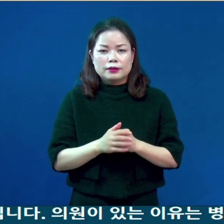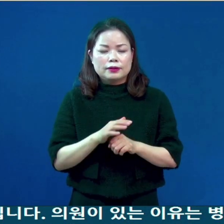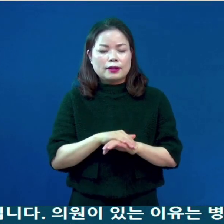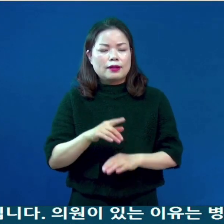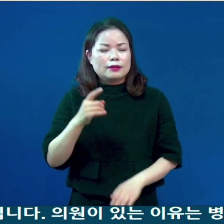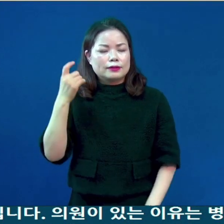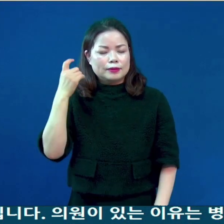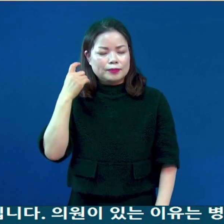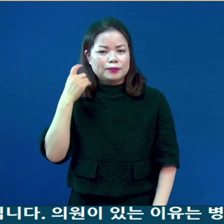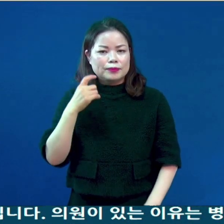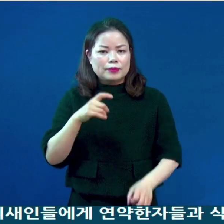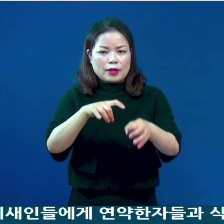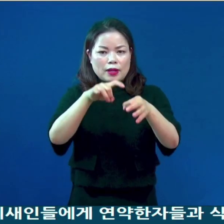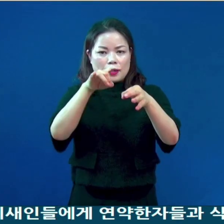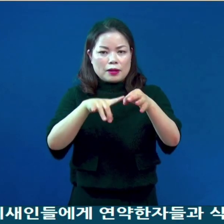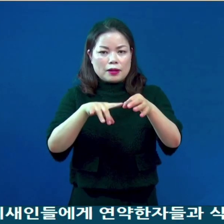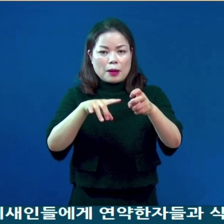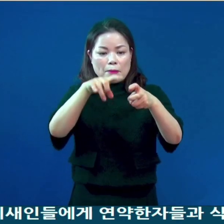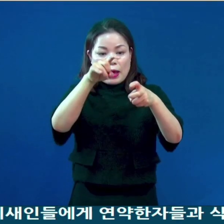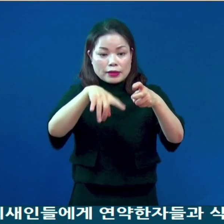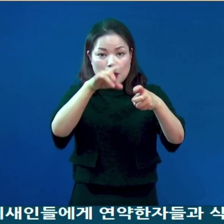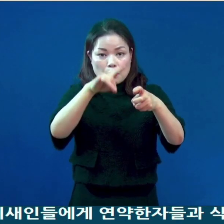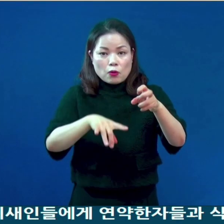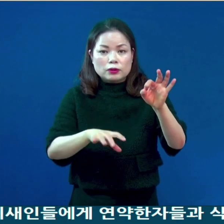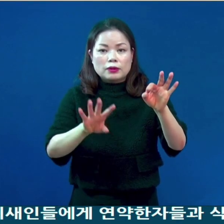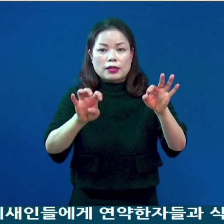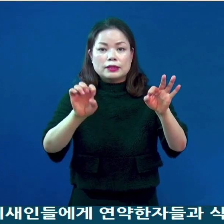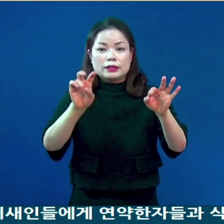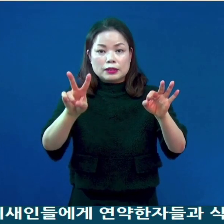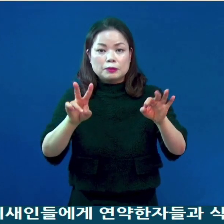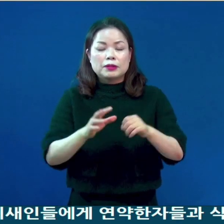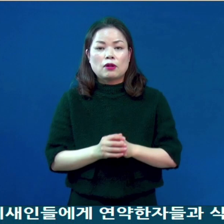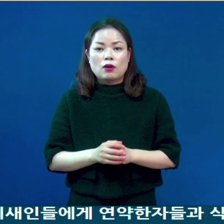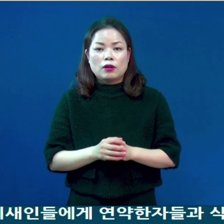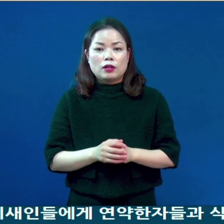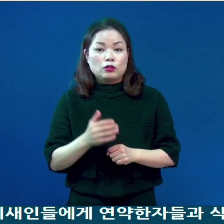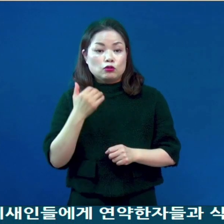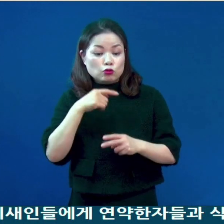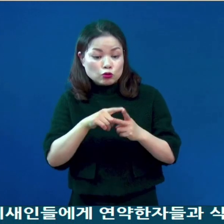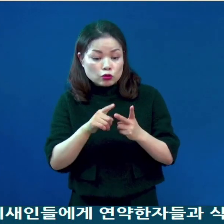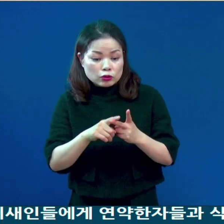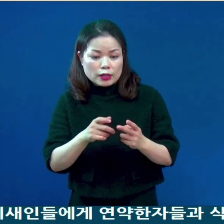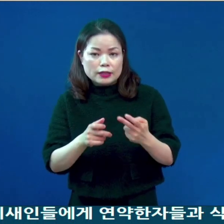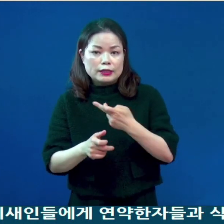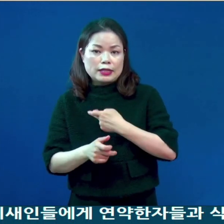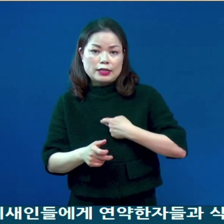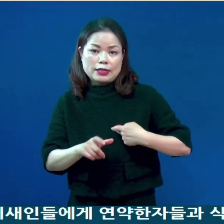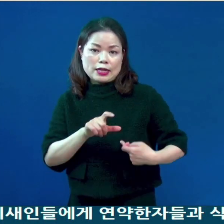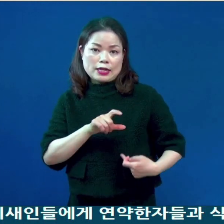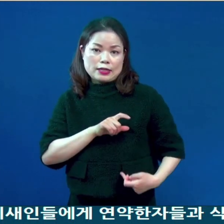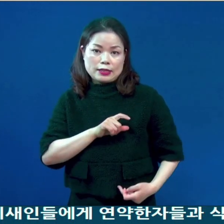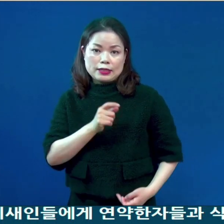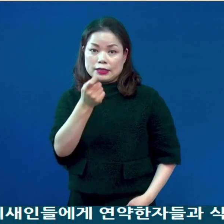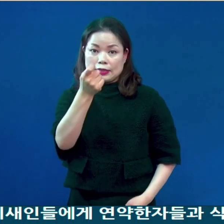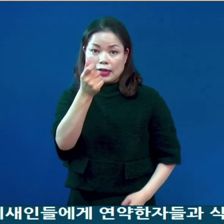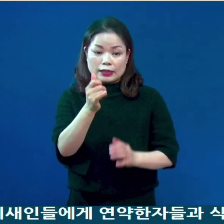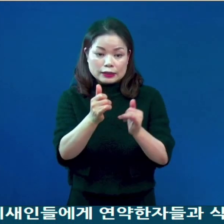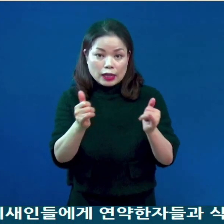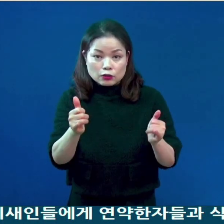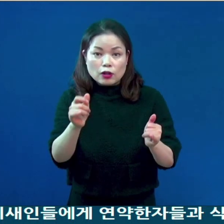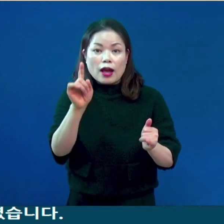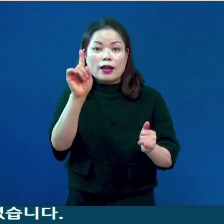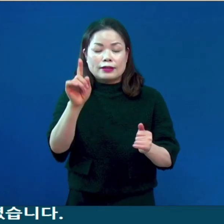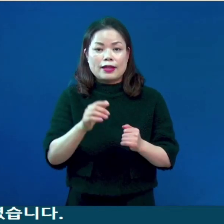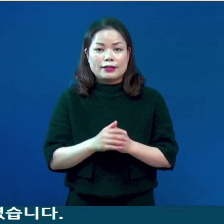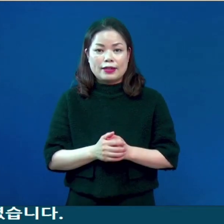들으시면 됩니다. 마태복음 10장 42절, 누구든지 제자의 이름으로 이 작은 자 중